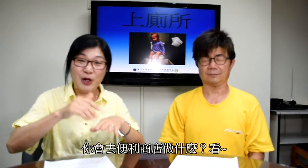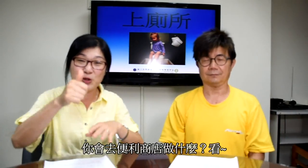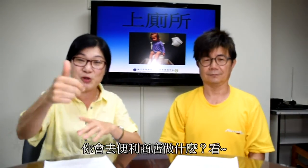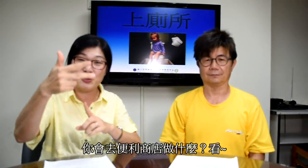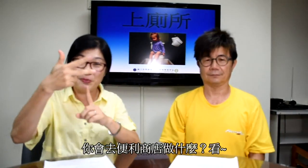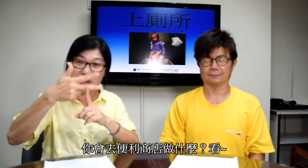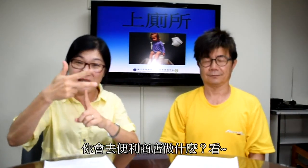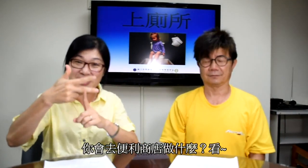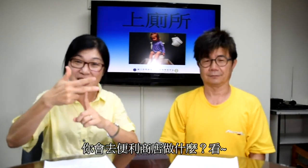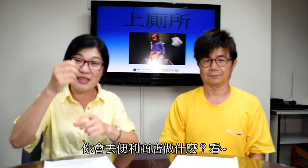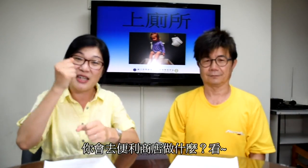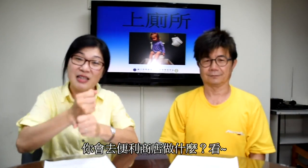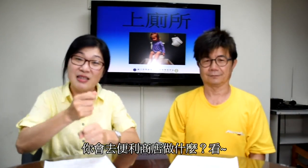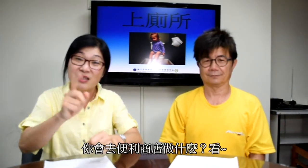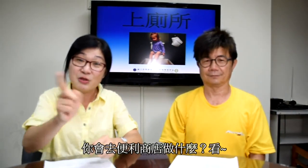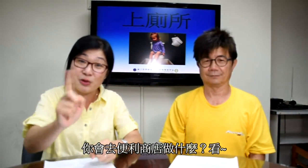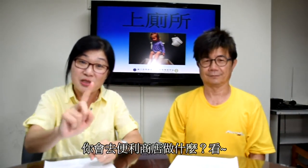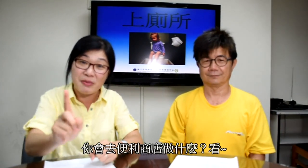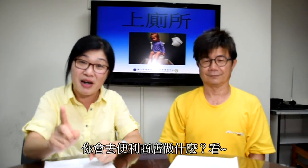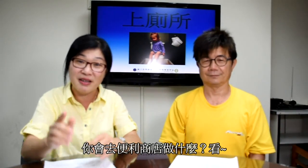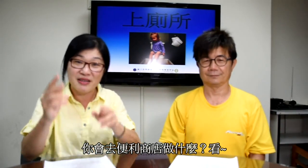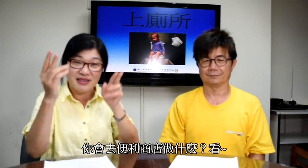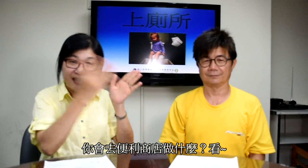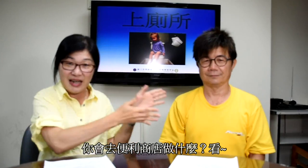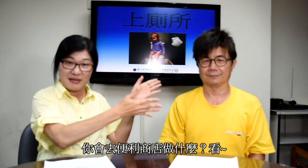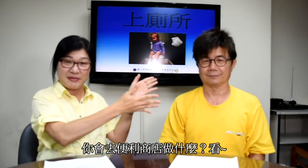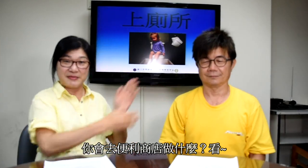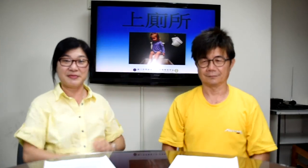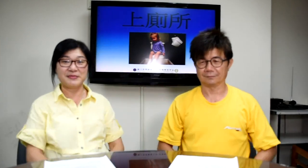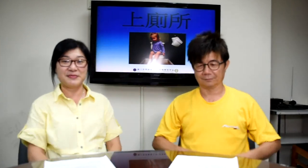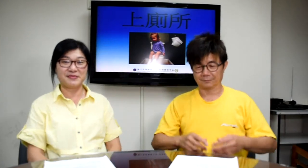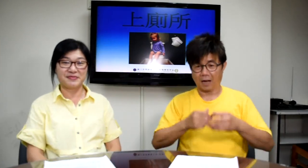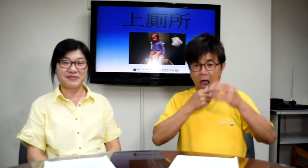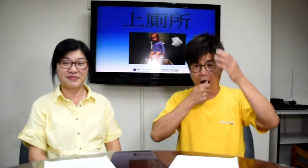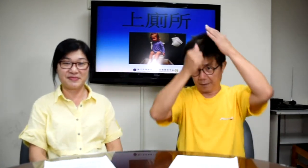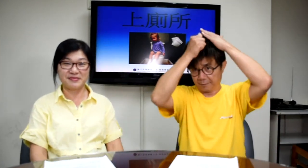去便利商店做什么？看。